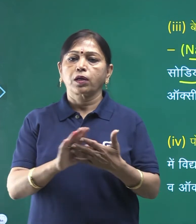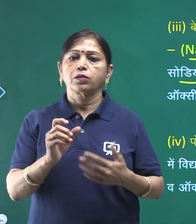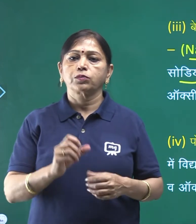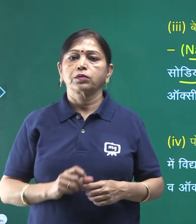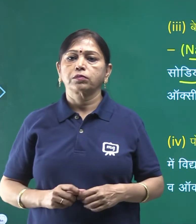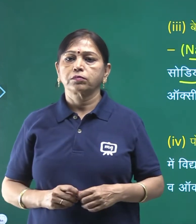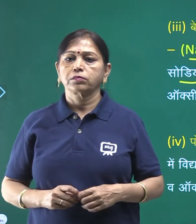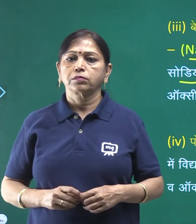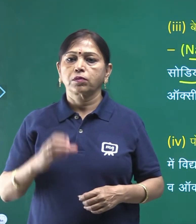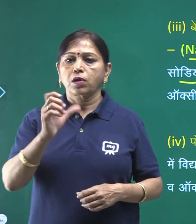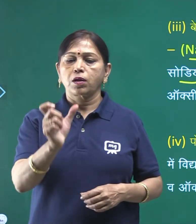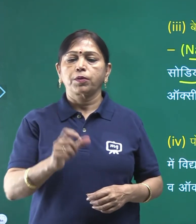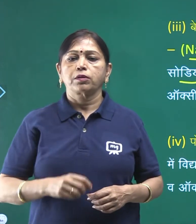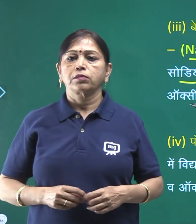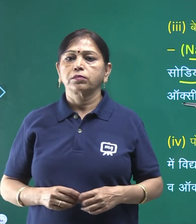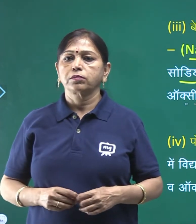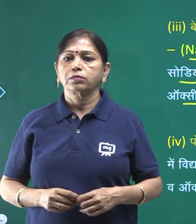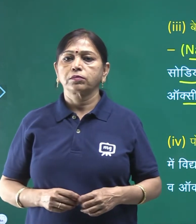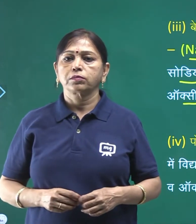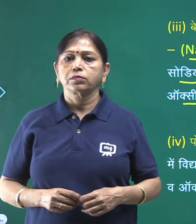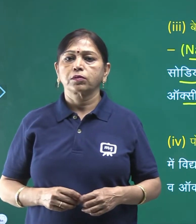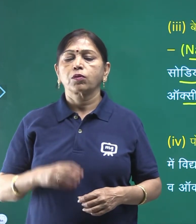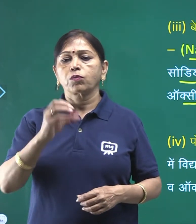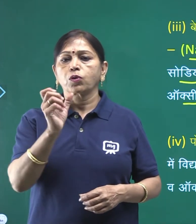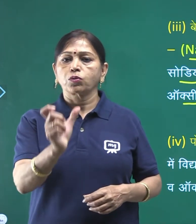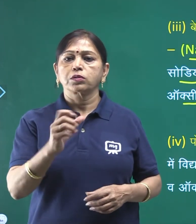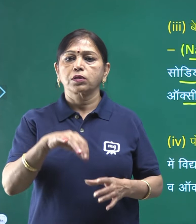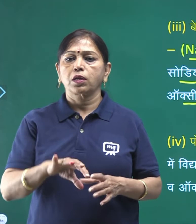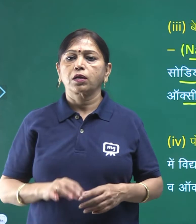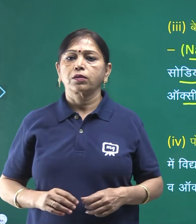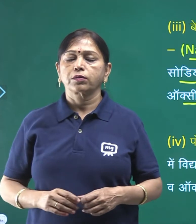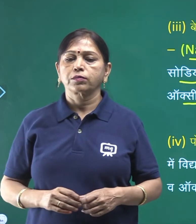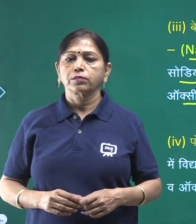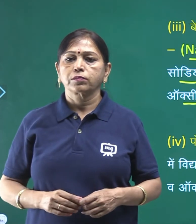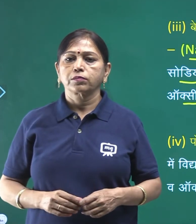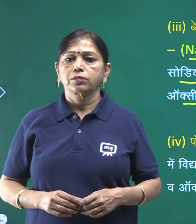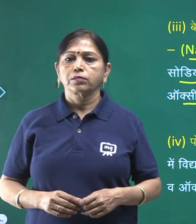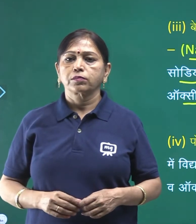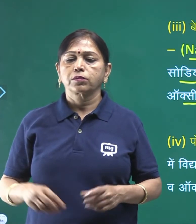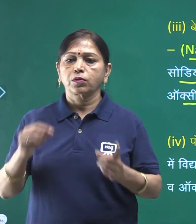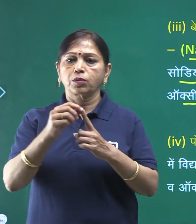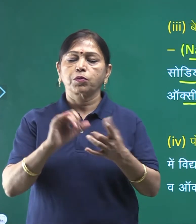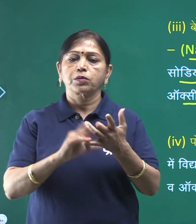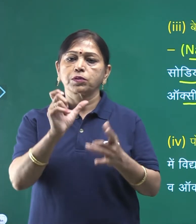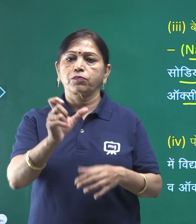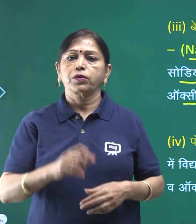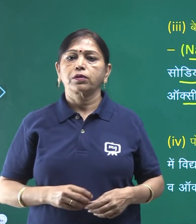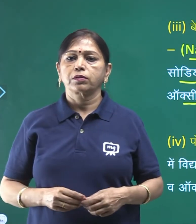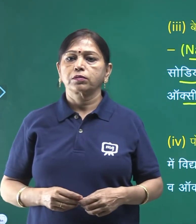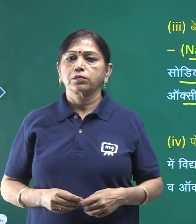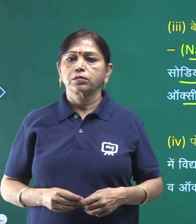हाइड्रोजन कार्बन व ऑक्सीजन है पोटेशियम सल्फेट